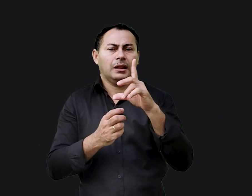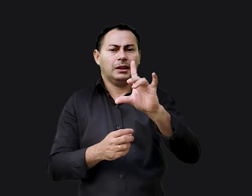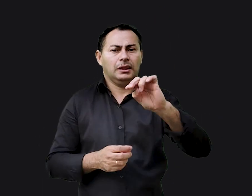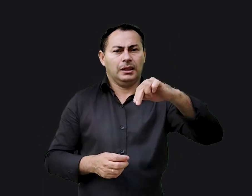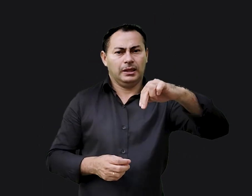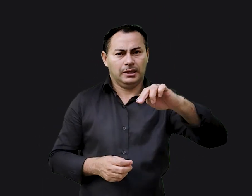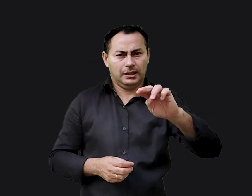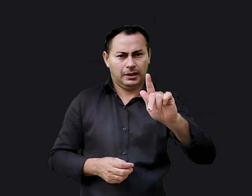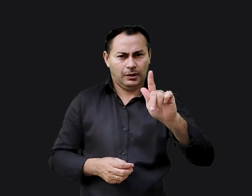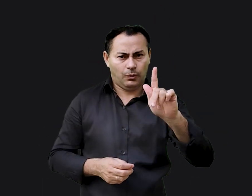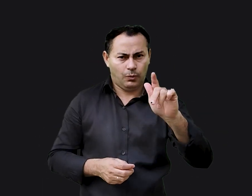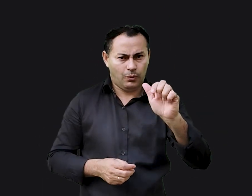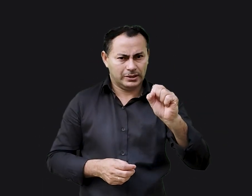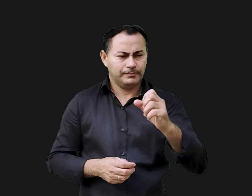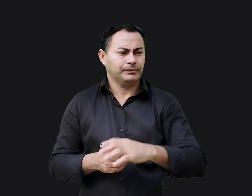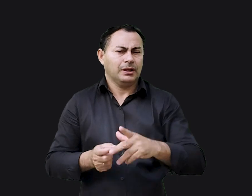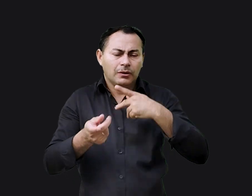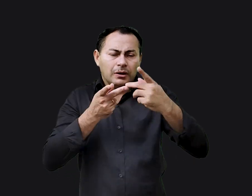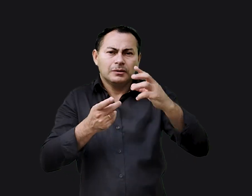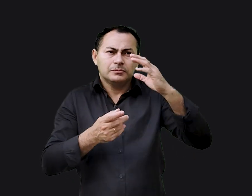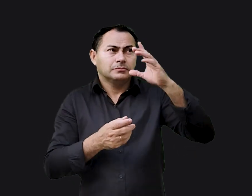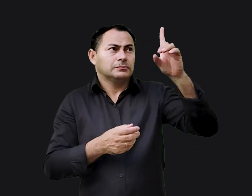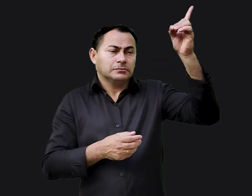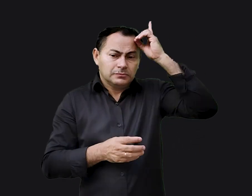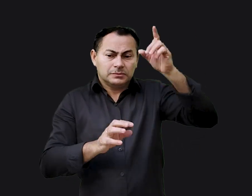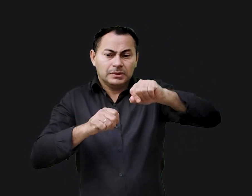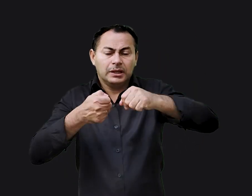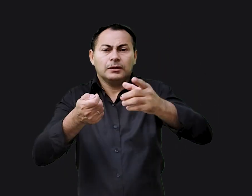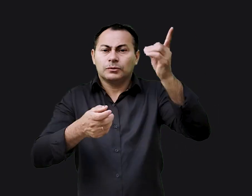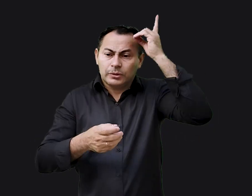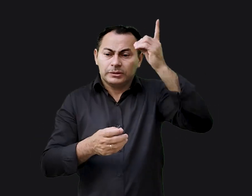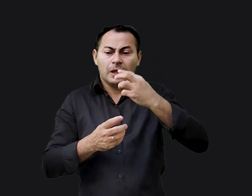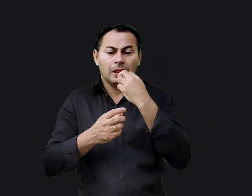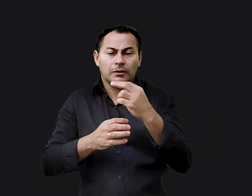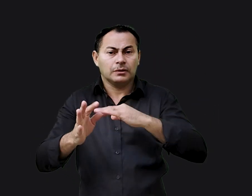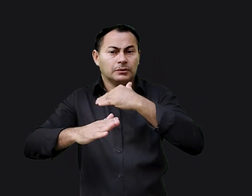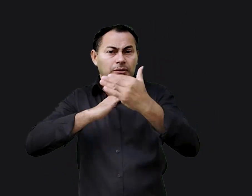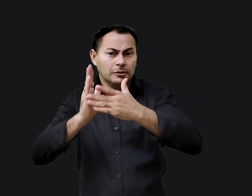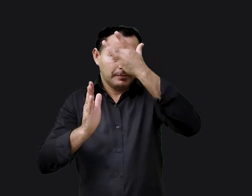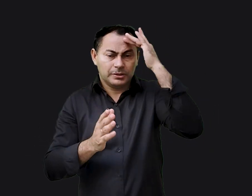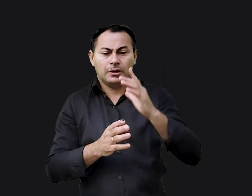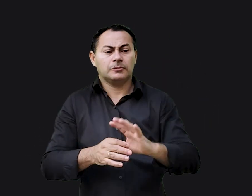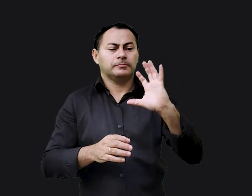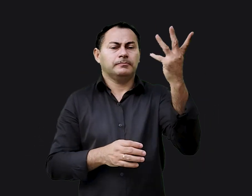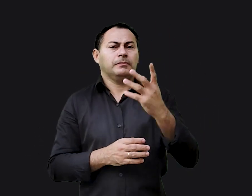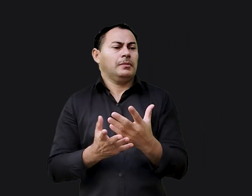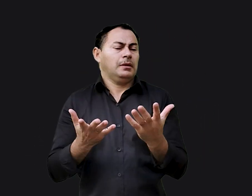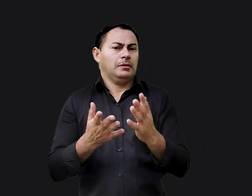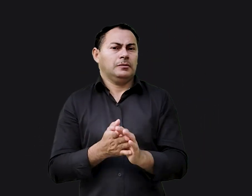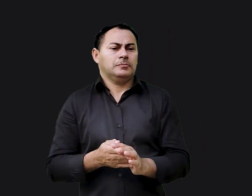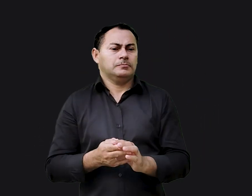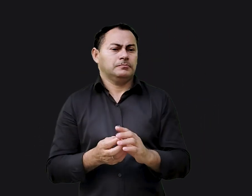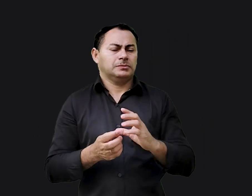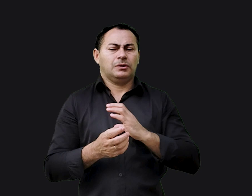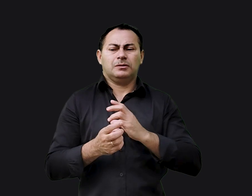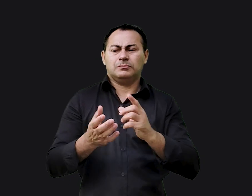línguas não creio que Deus deu o dom de línguas a todo mundo e também não creio que o dom de línguas funcione com uma